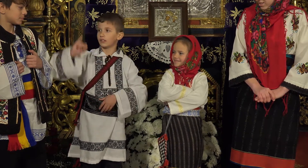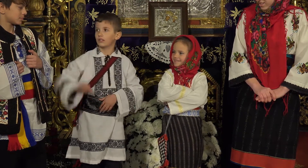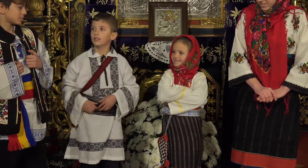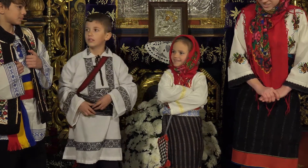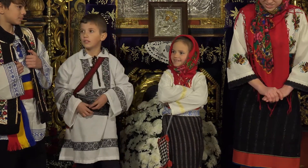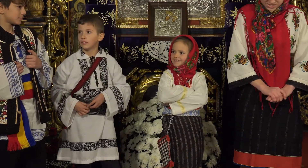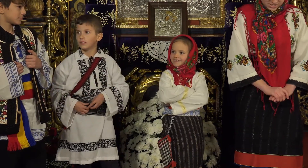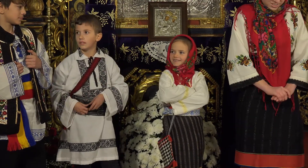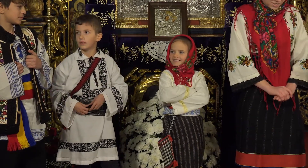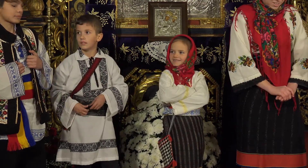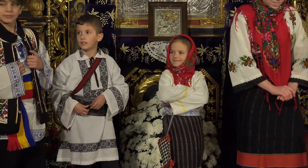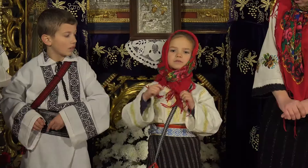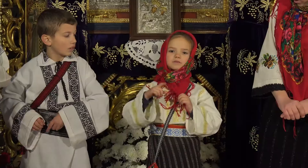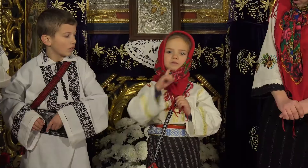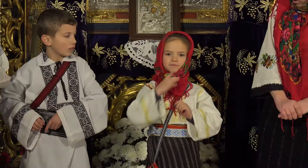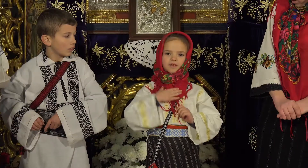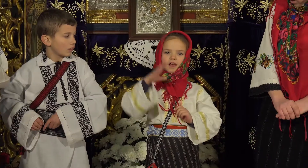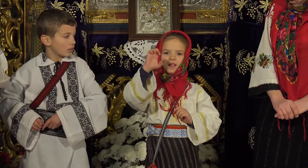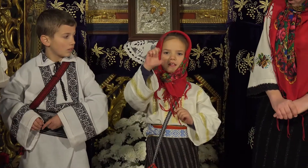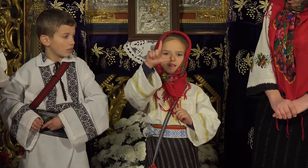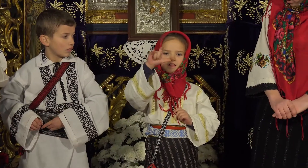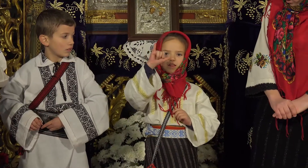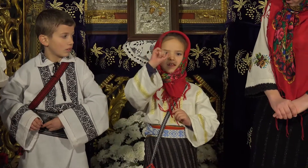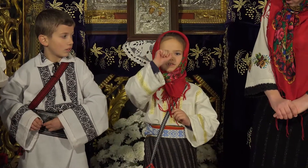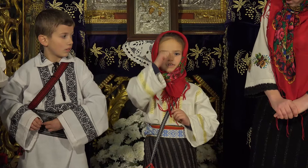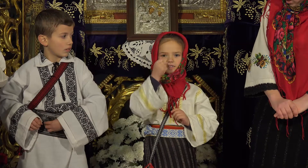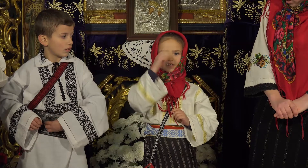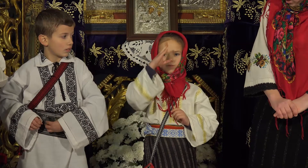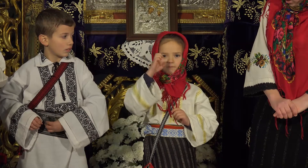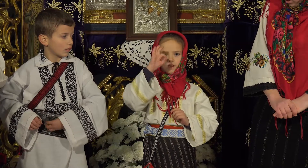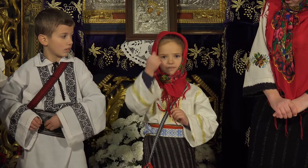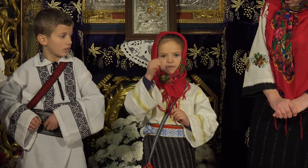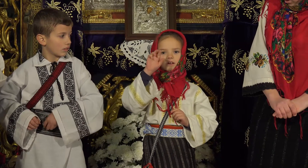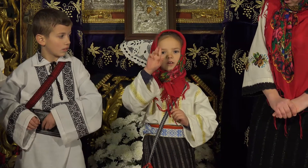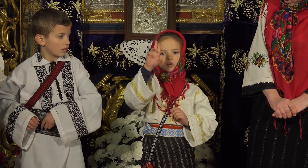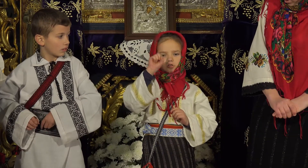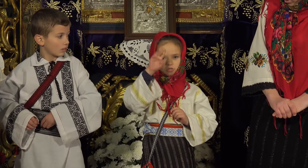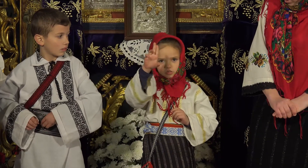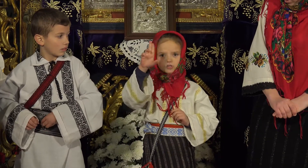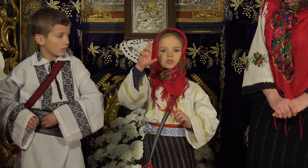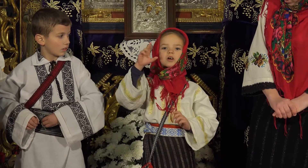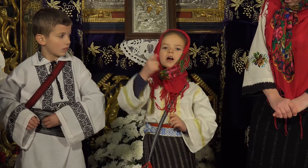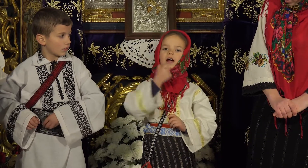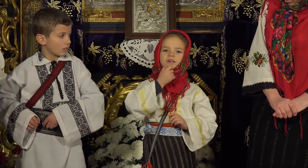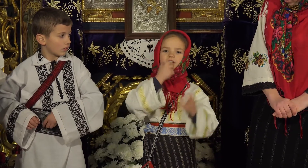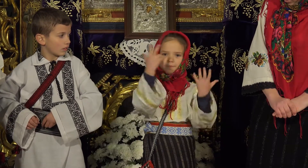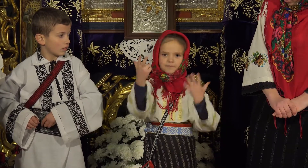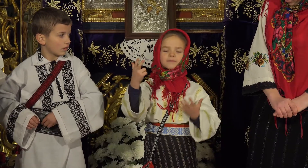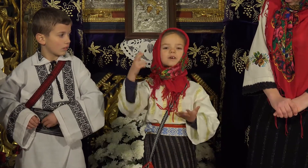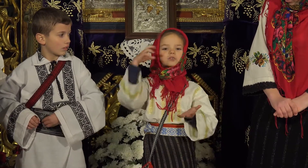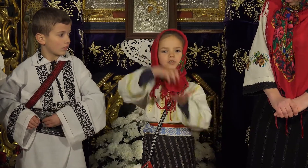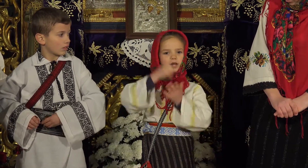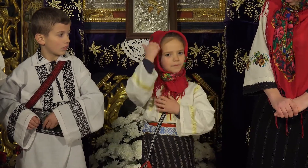8 ani. Numele Rusu Elisabeta s-a născut la Piatra Neamț și are 8 ani.